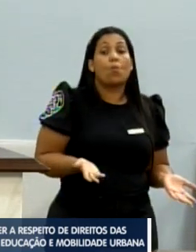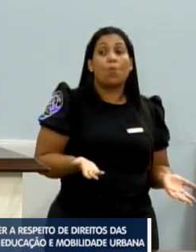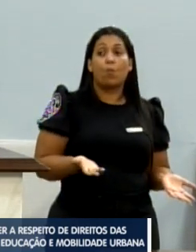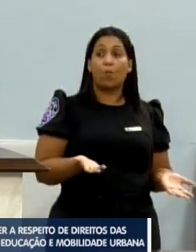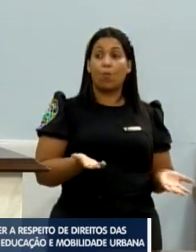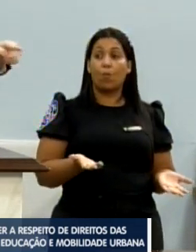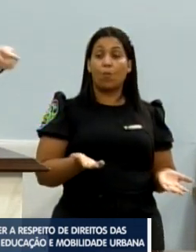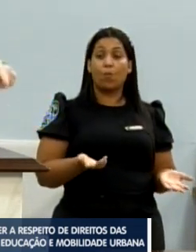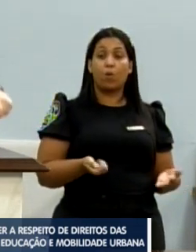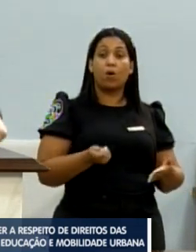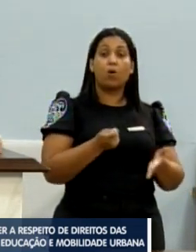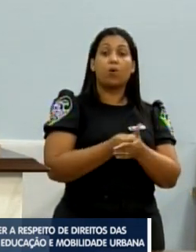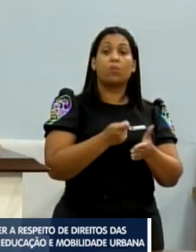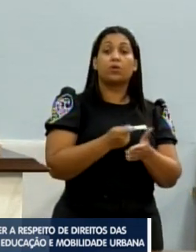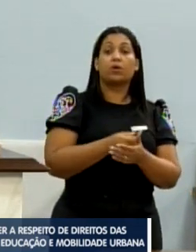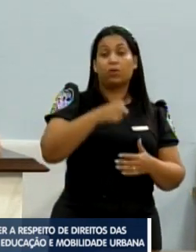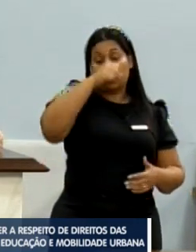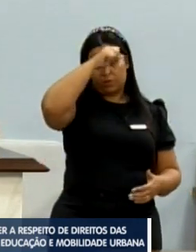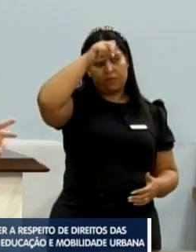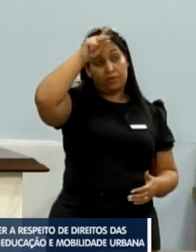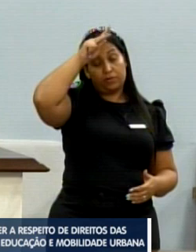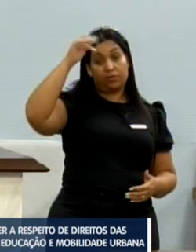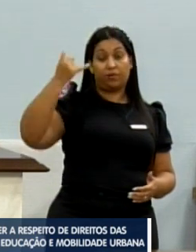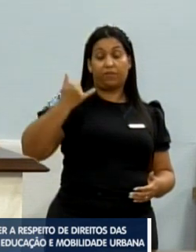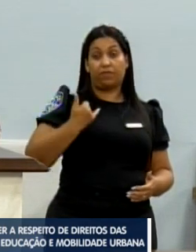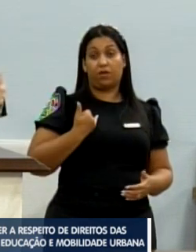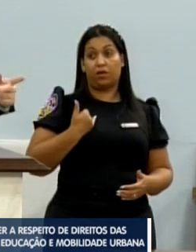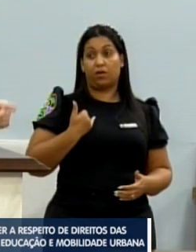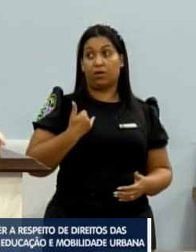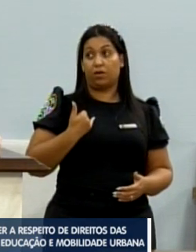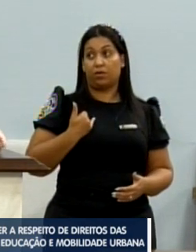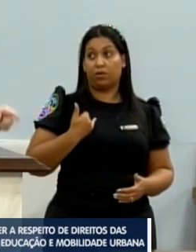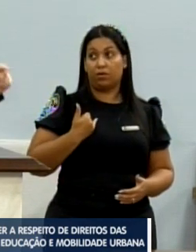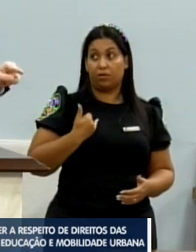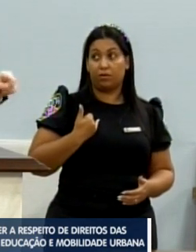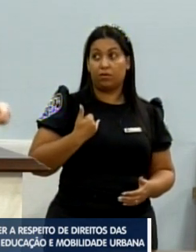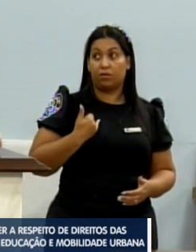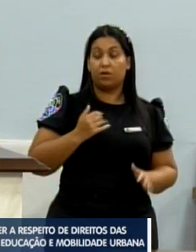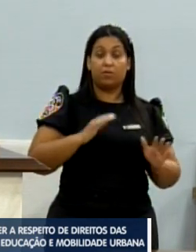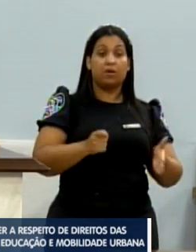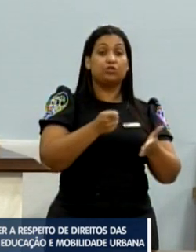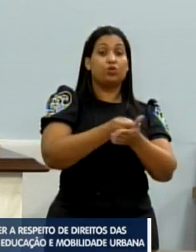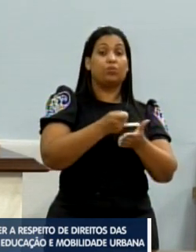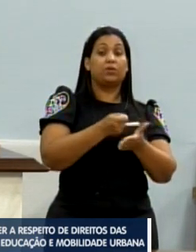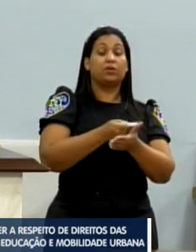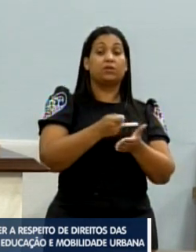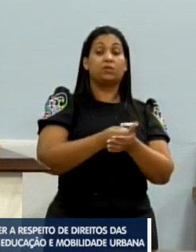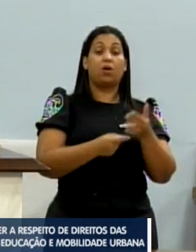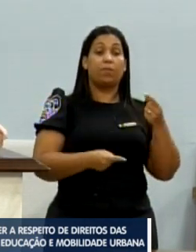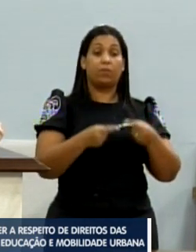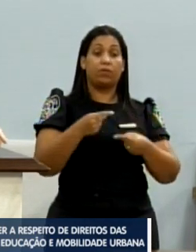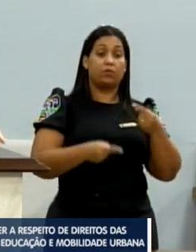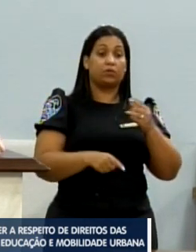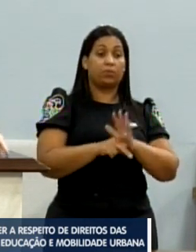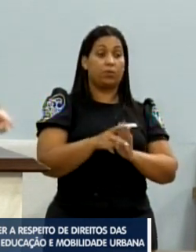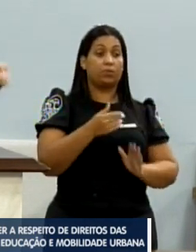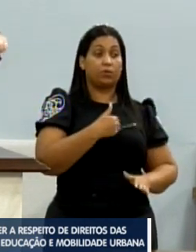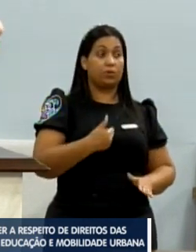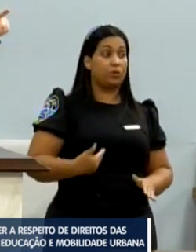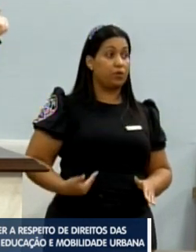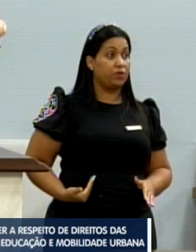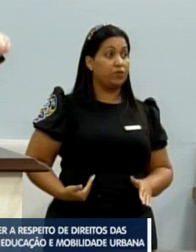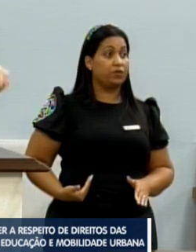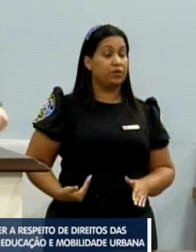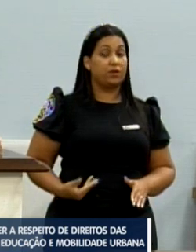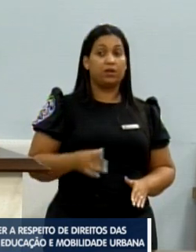direito? É obrigação do poder público dizer. Não vou me recusar nunca a dizer, mas é uma obrigação da política pública, deixar isso claro na